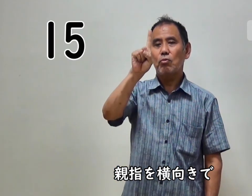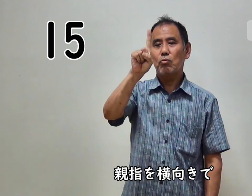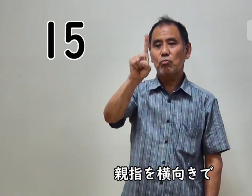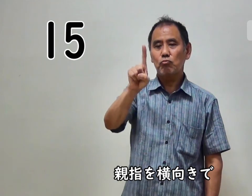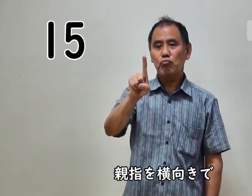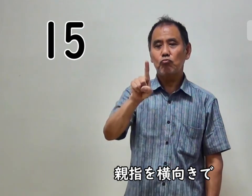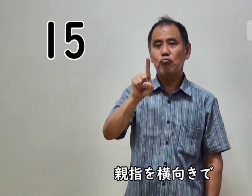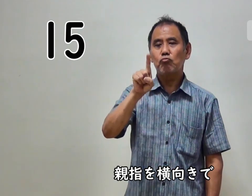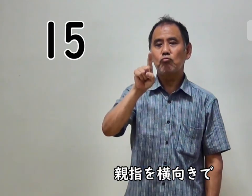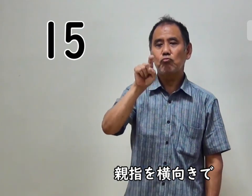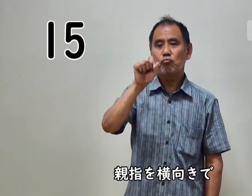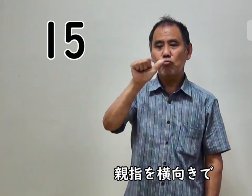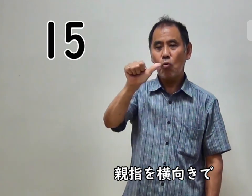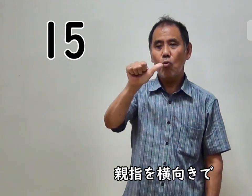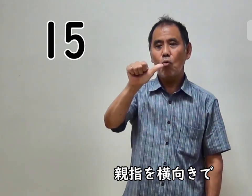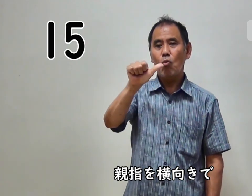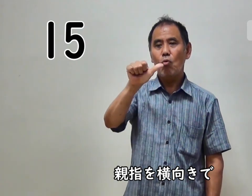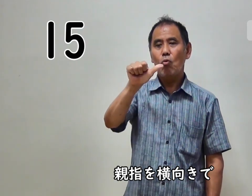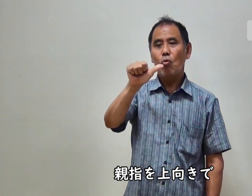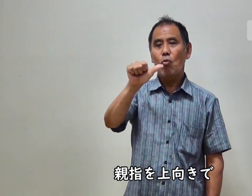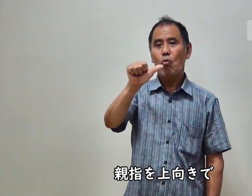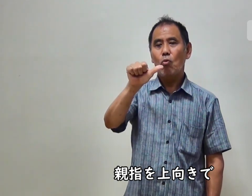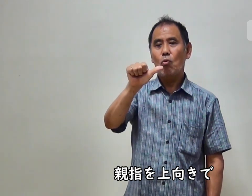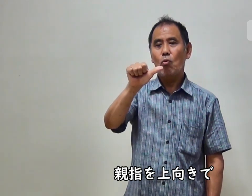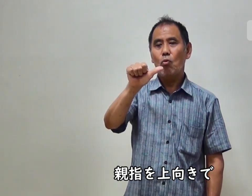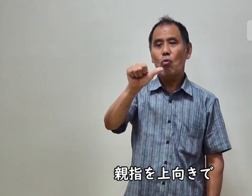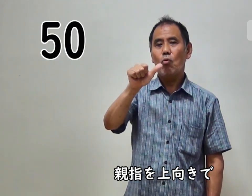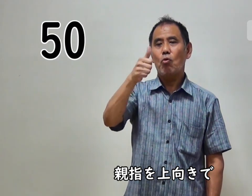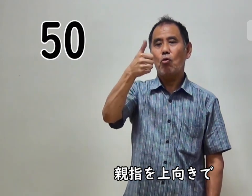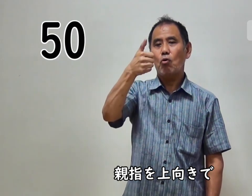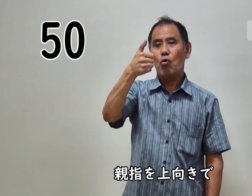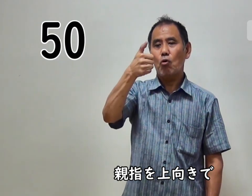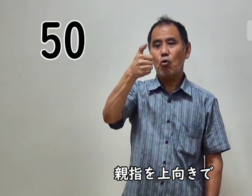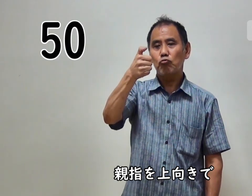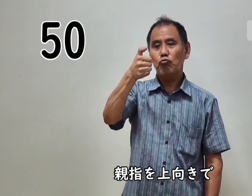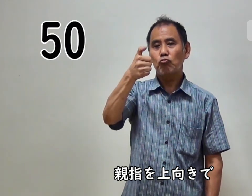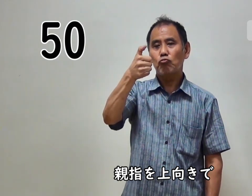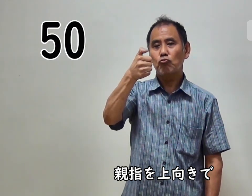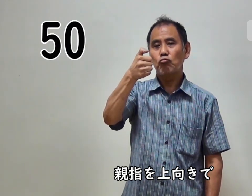十五、親指を上向きで五十、